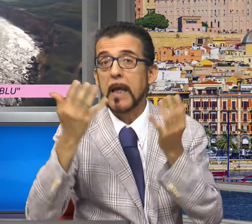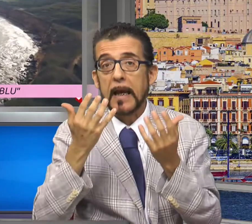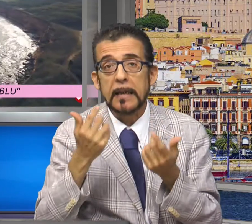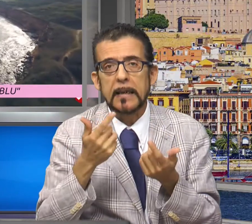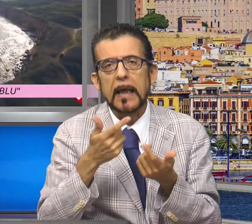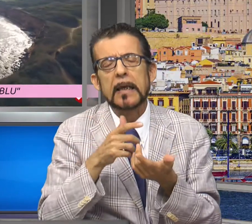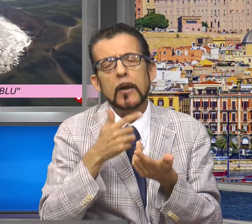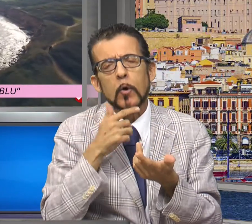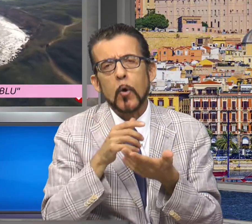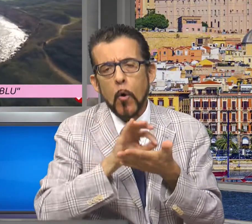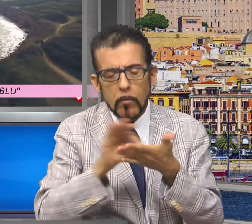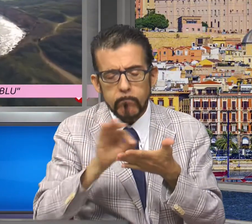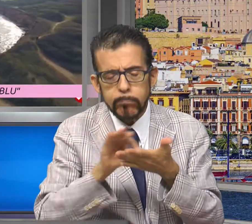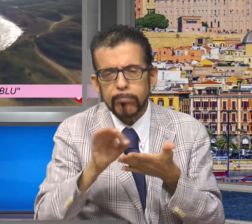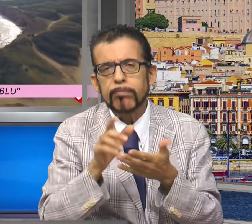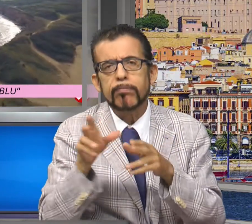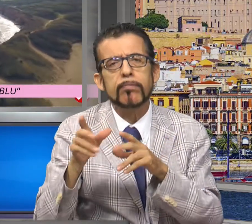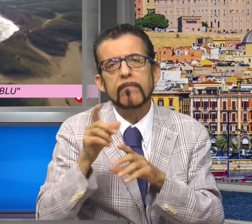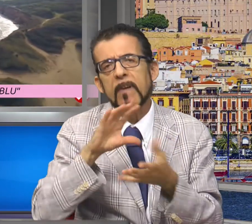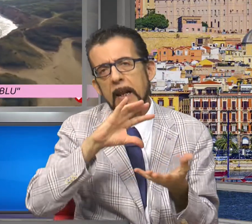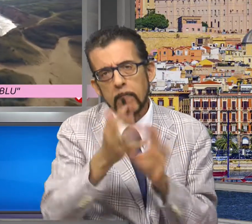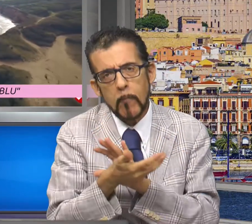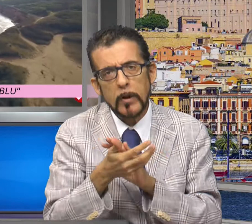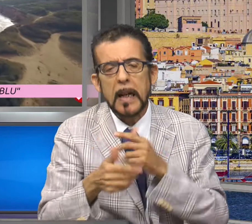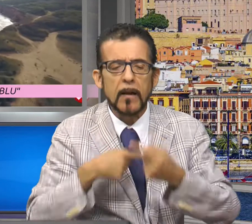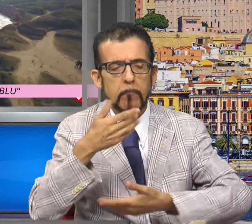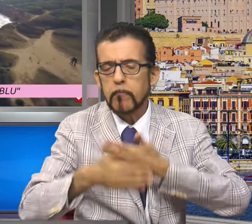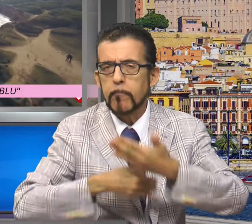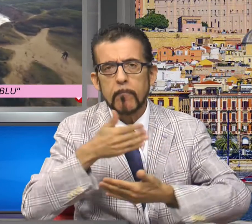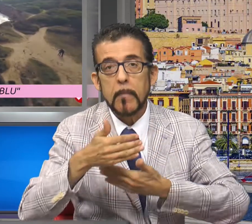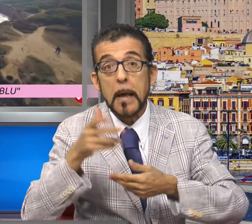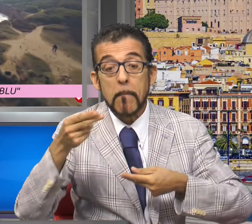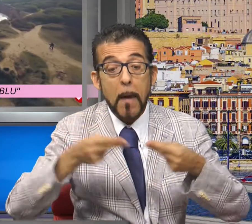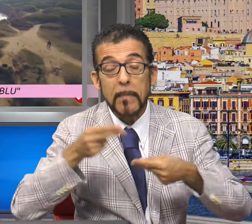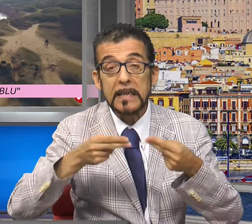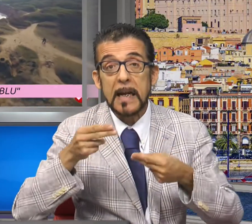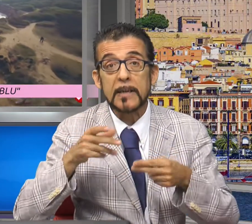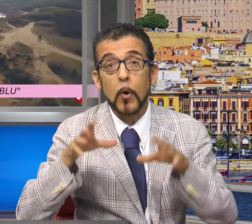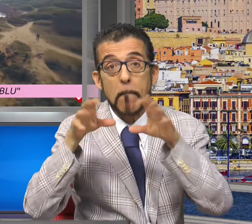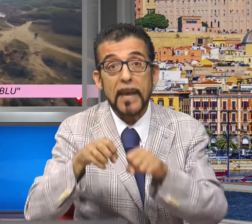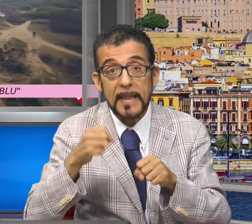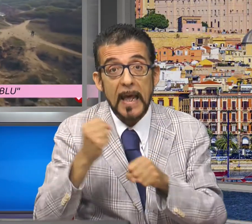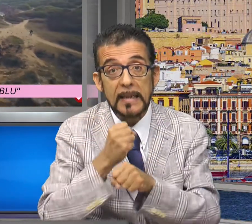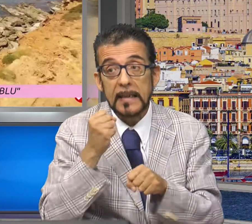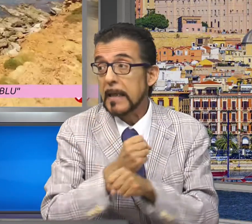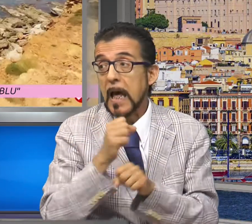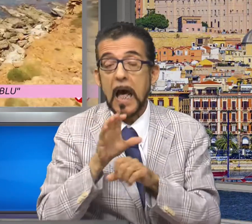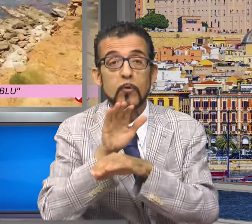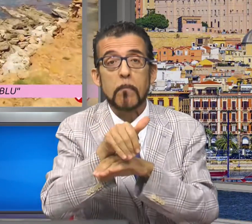periodicamente, così da spingere le amministrazioni locali ad impegnarsi per risolvere e migliorare nel tempo le problematiche per la gestione del territorio, ma